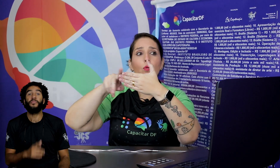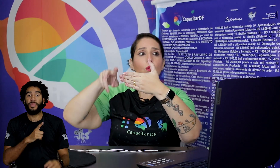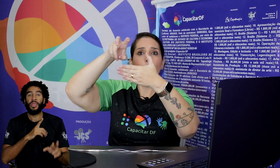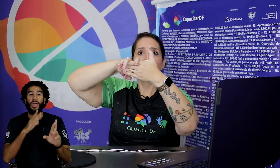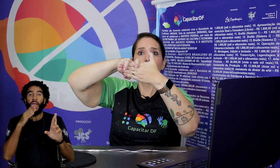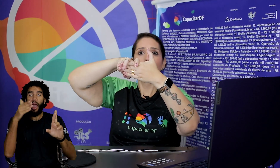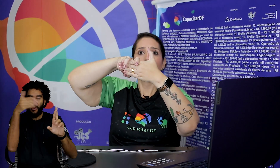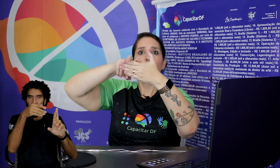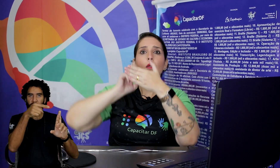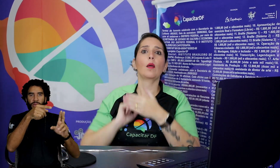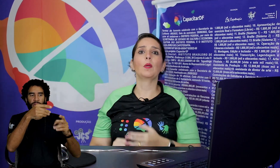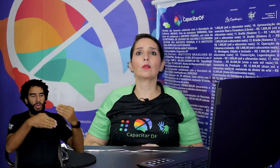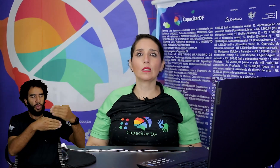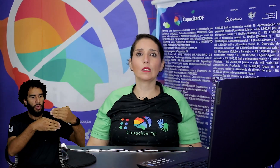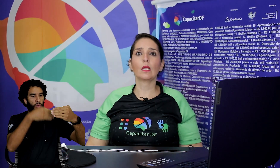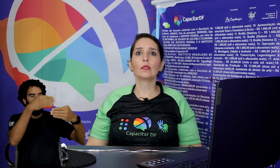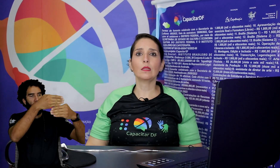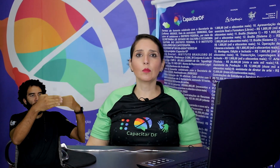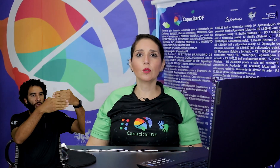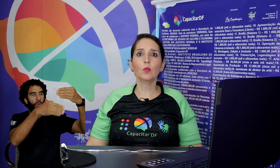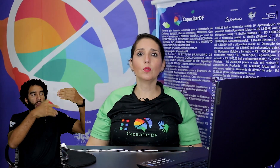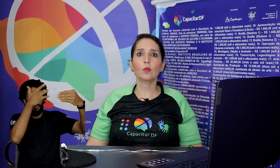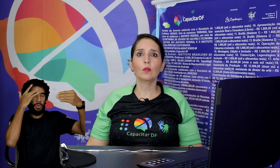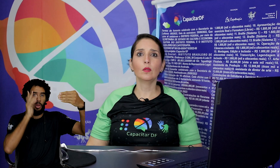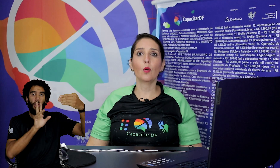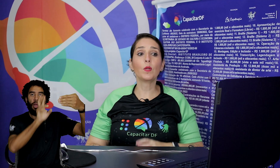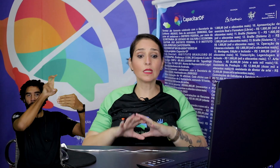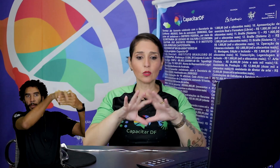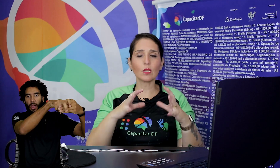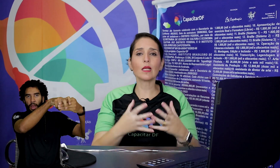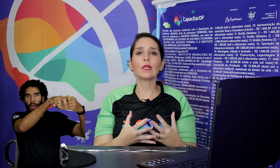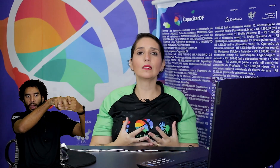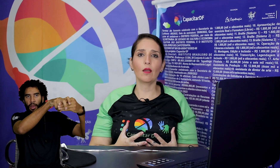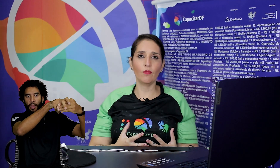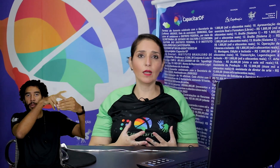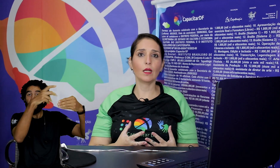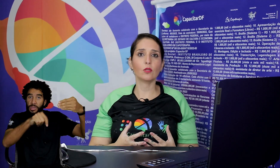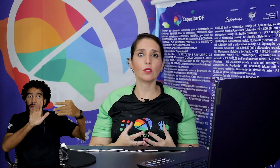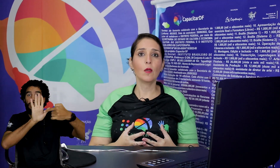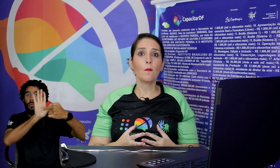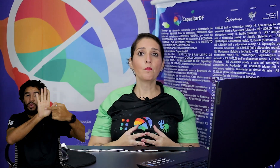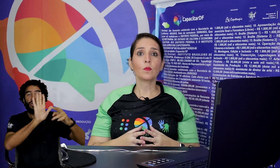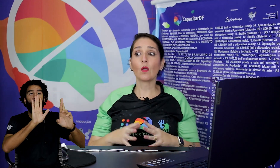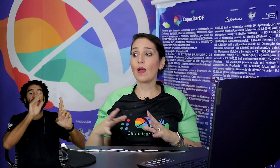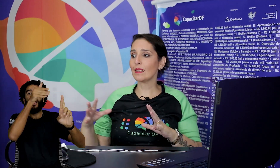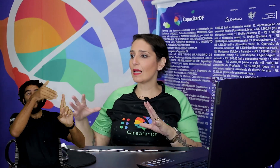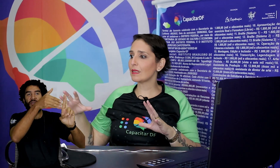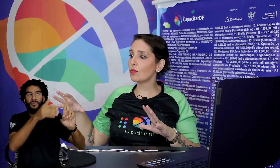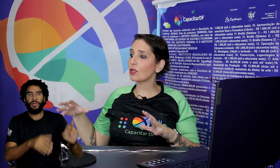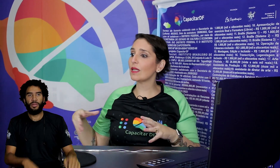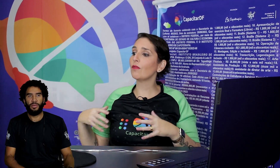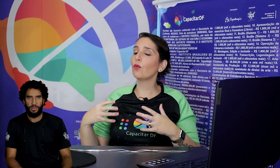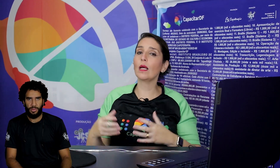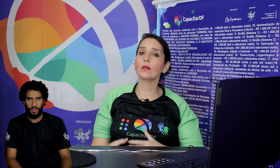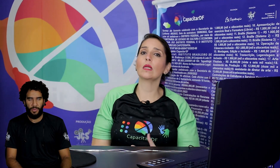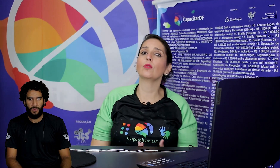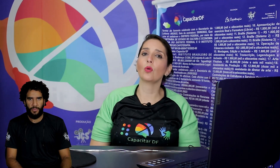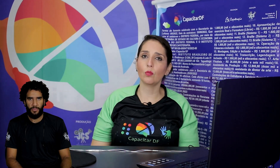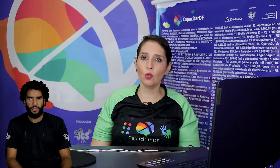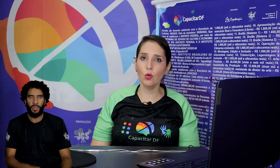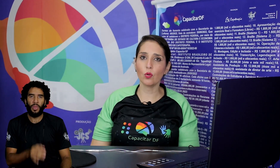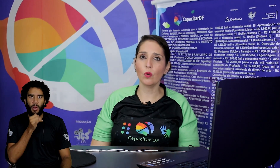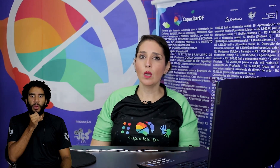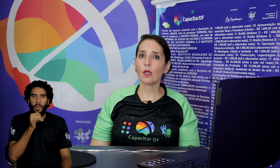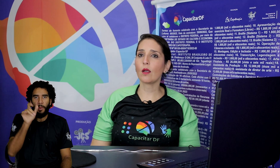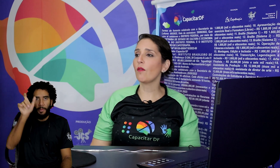do muro e a pessoa sentando em cima do muro. Eu preciso trazer esse referente. Então, essa ação de ser fulano sentou